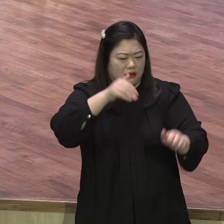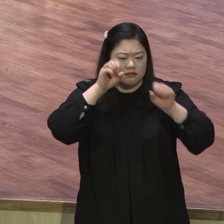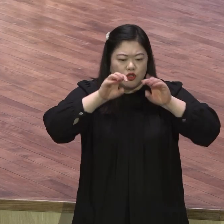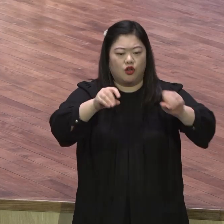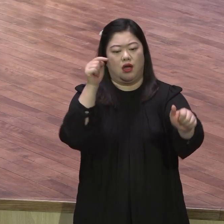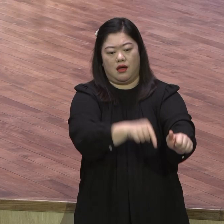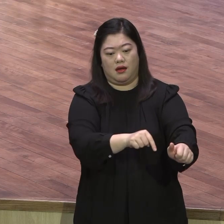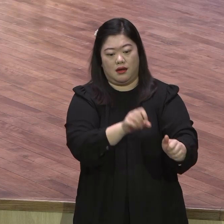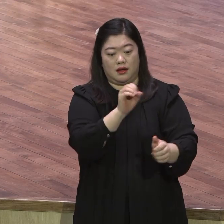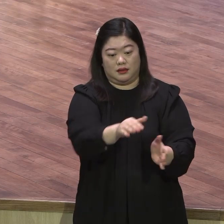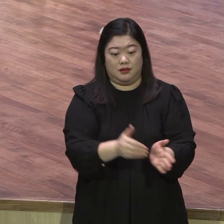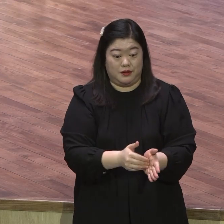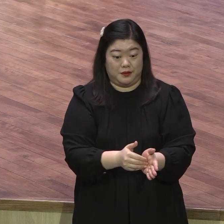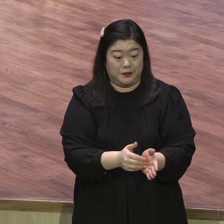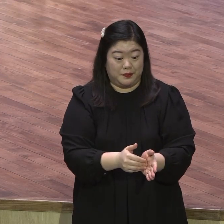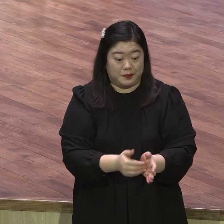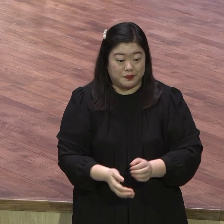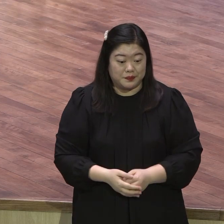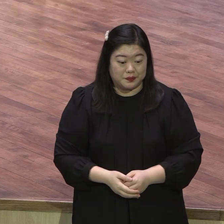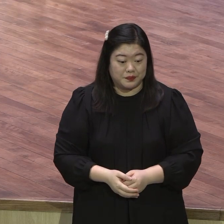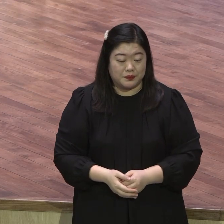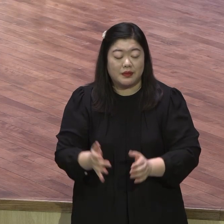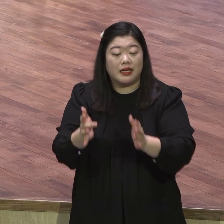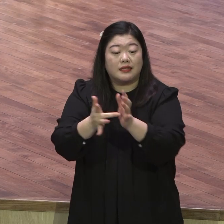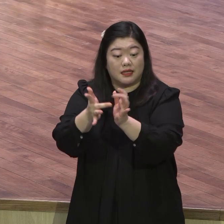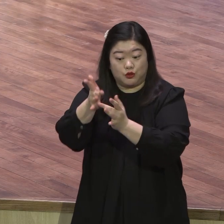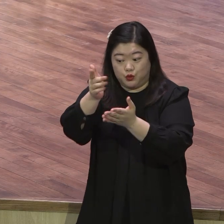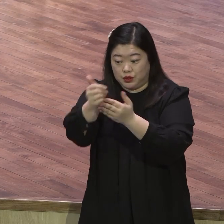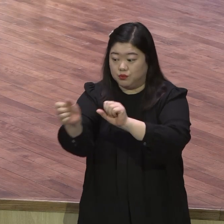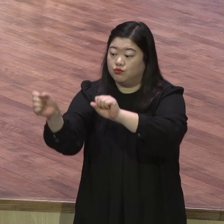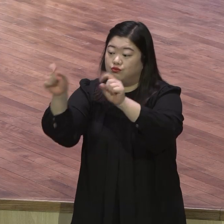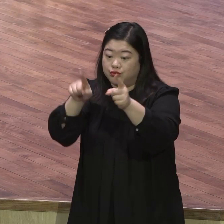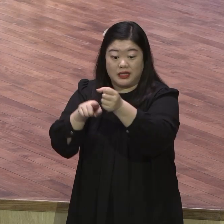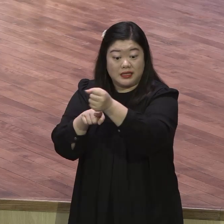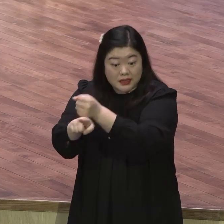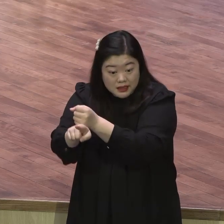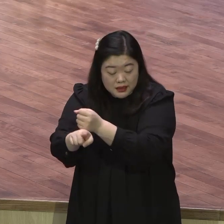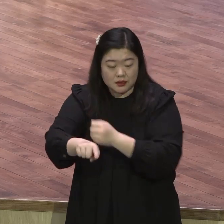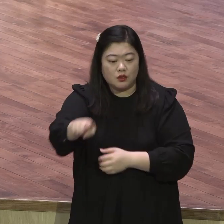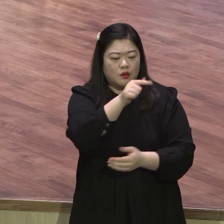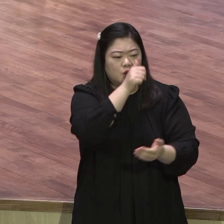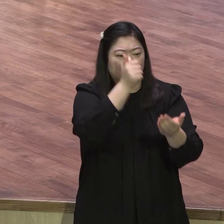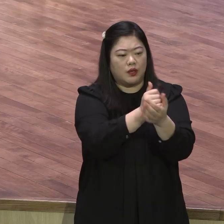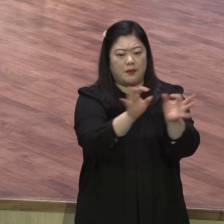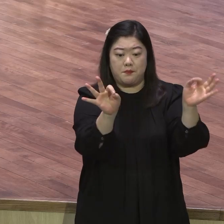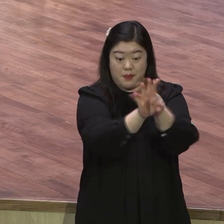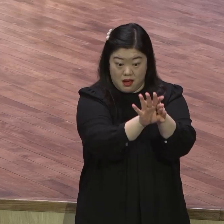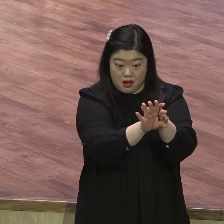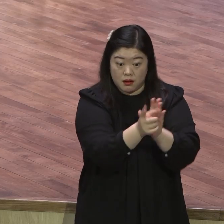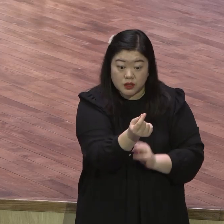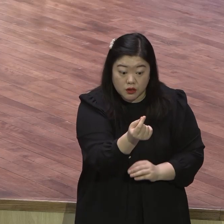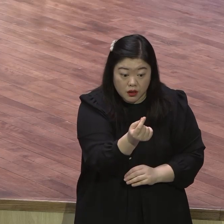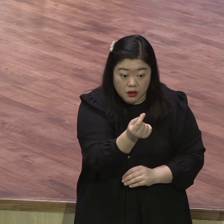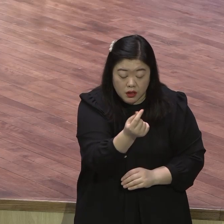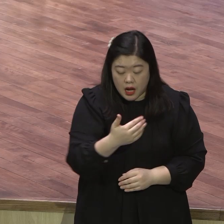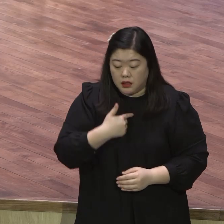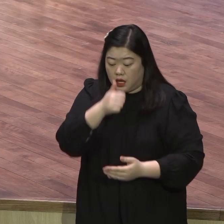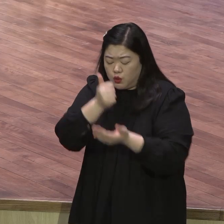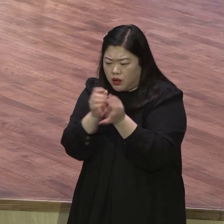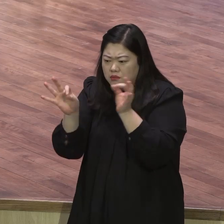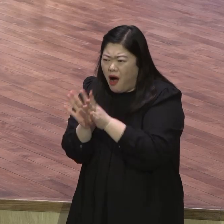예수님께서 부활했었다는 것은 인간이 가지고 있는 모든 죄를 해방하기 때문에 이 사실을 빨리 전해줘야 된다. 그래서